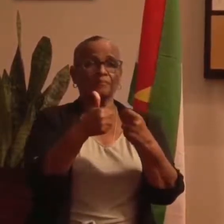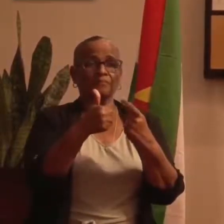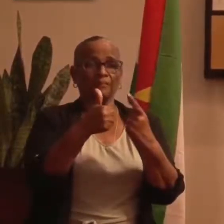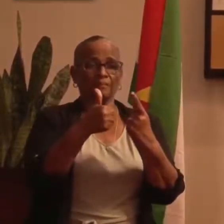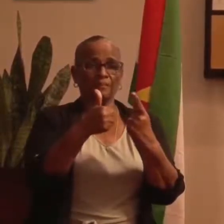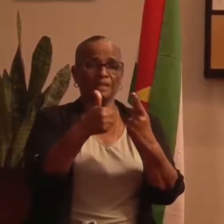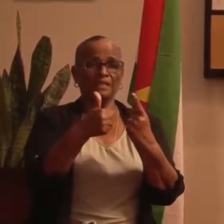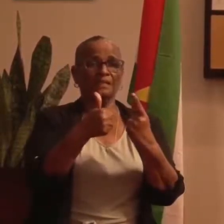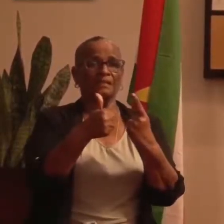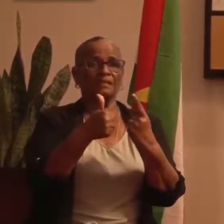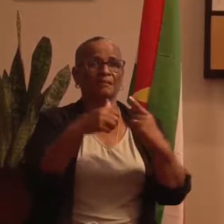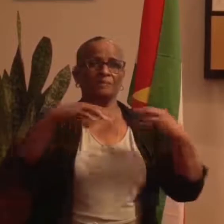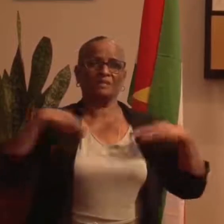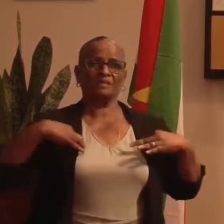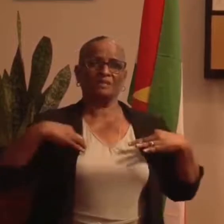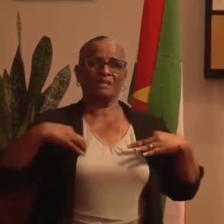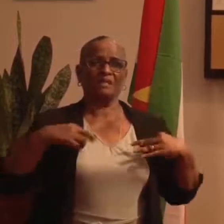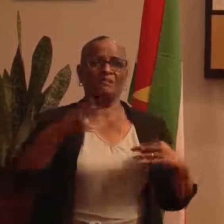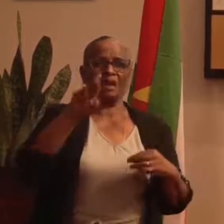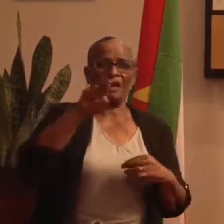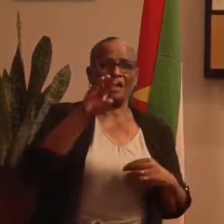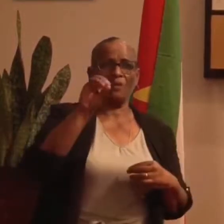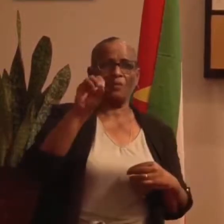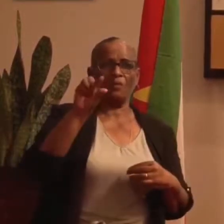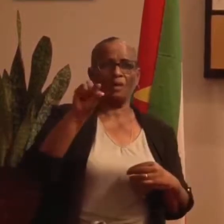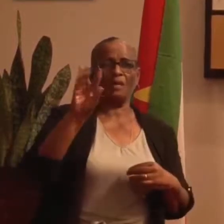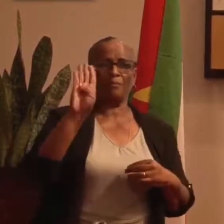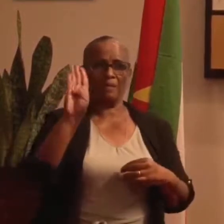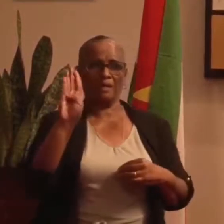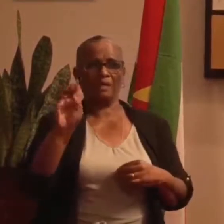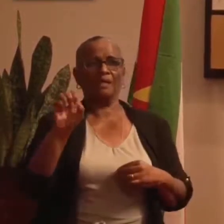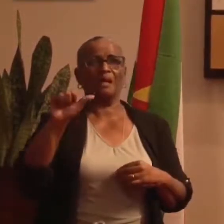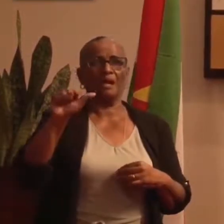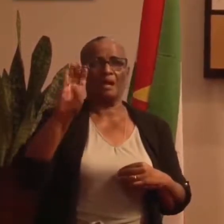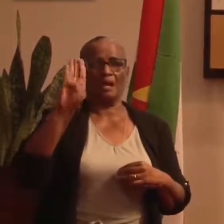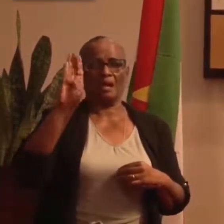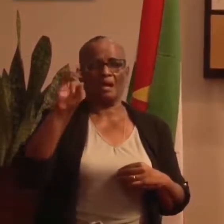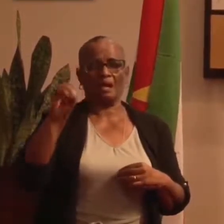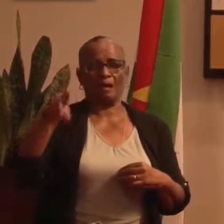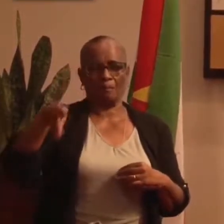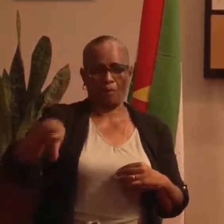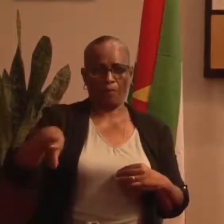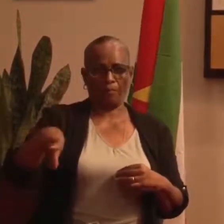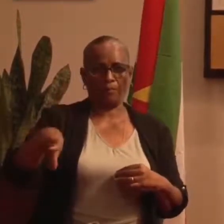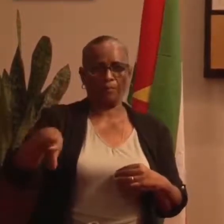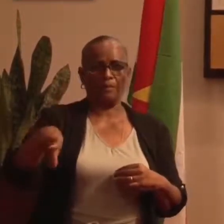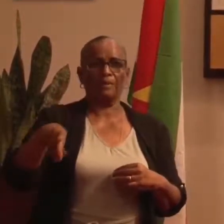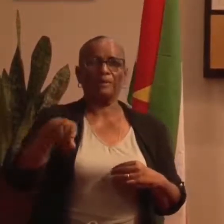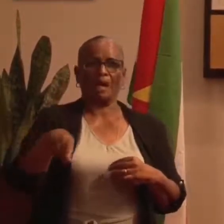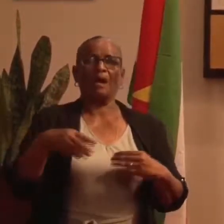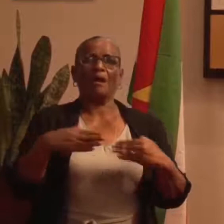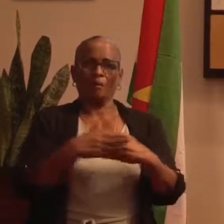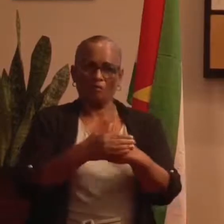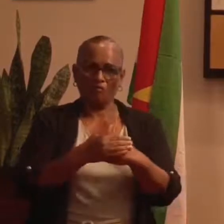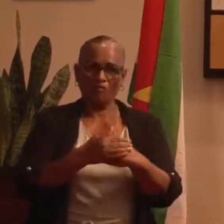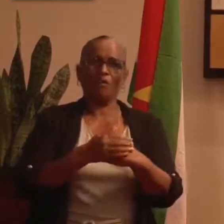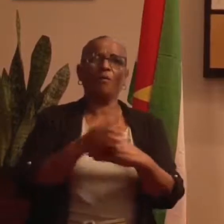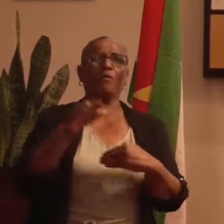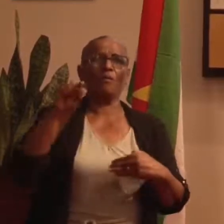Grondbeleid en Bosbeheer, dat gaat naar de ABOP, en daar gaat mevrouw Gracia